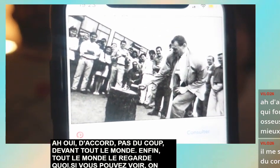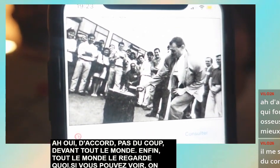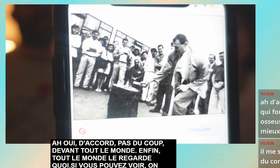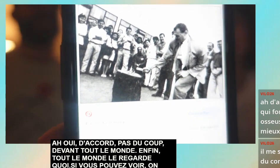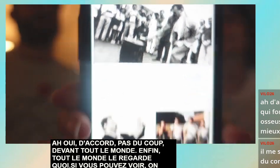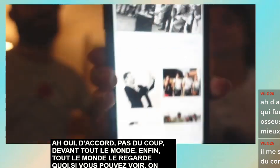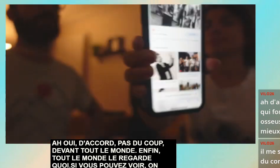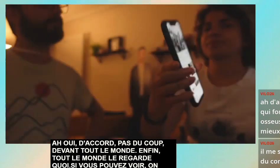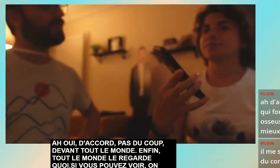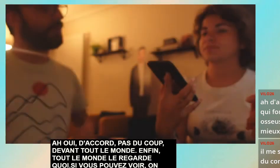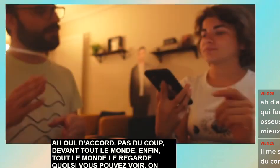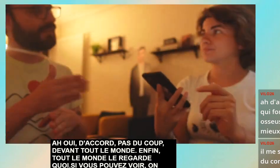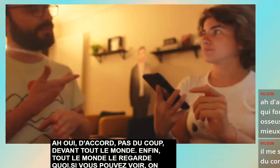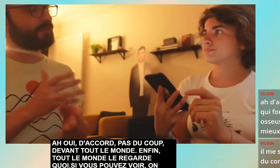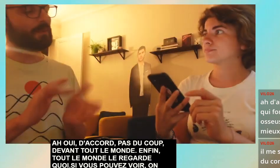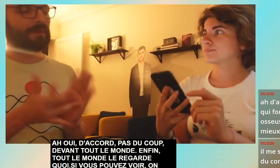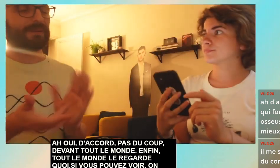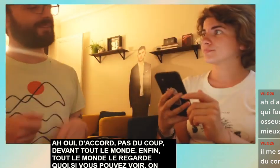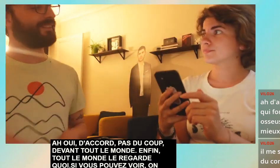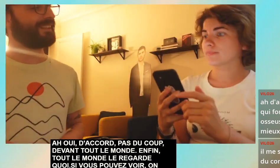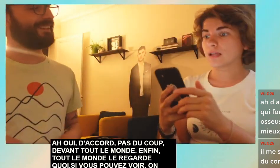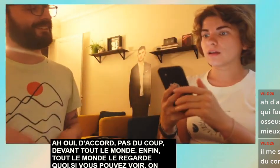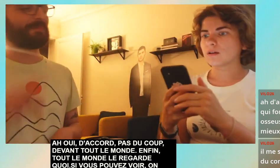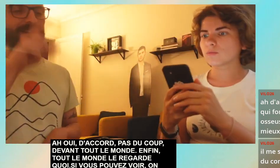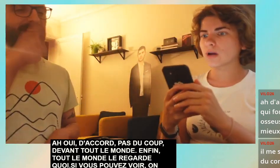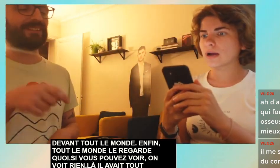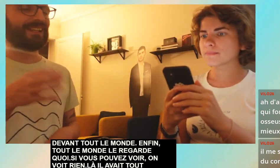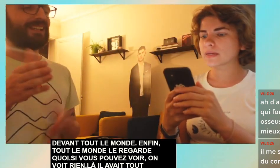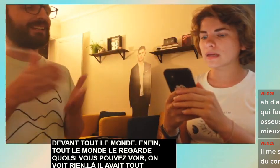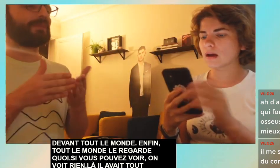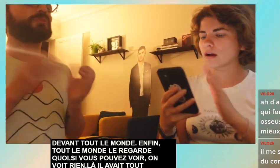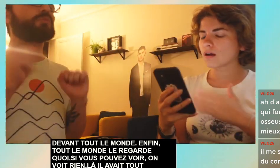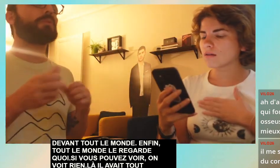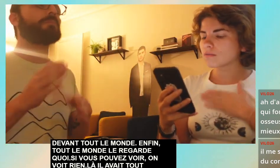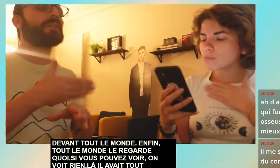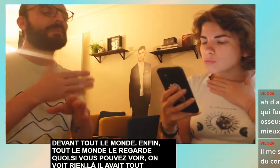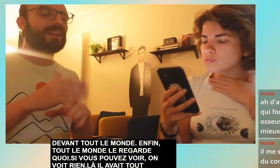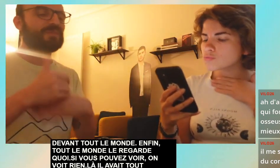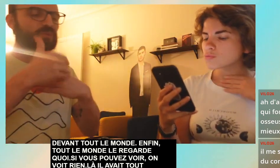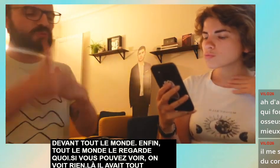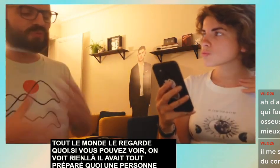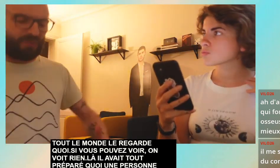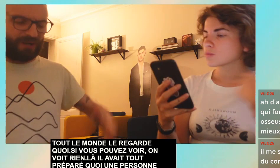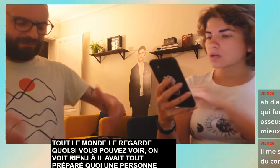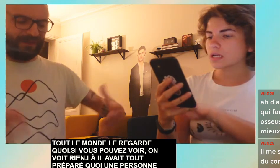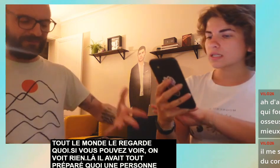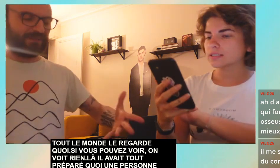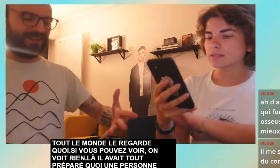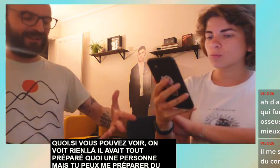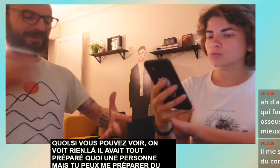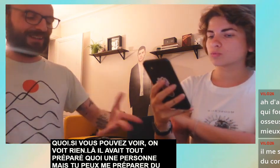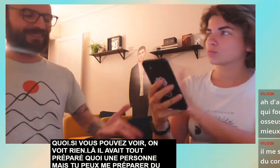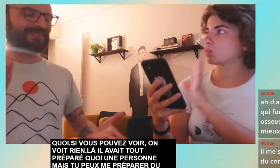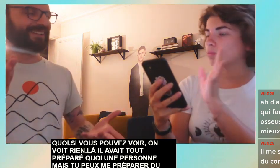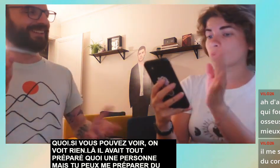Il, a quand même, il avait tout préparé, quoi. C'est une personne. Ouais, mais... Mais tu peux me préparer, du coup, du bois, paf, voilà, un marteau.